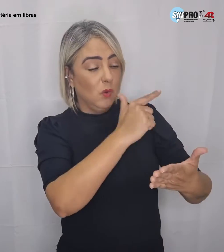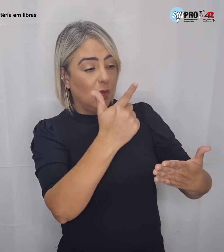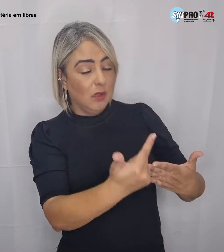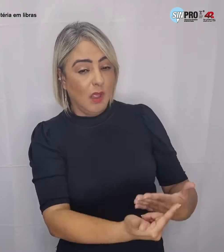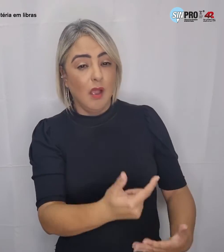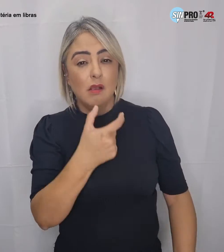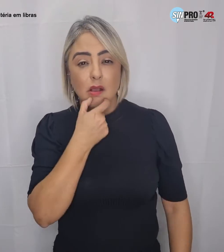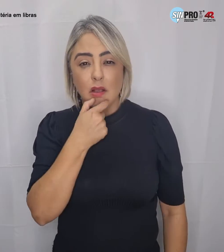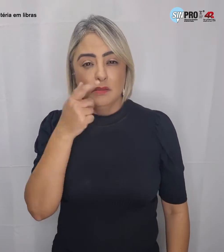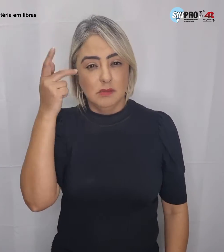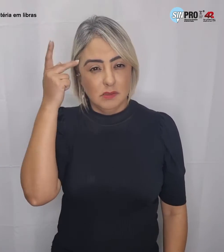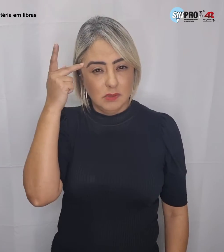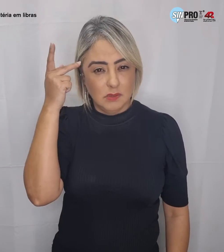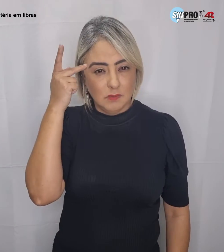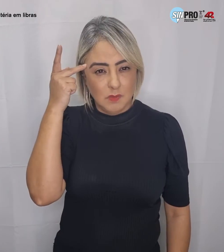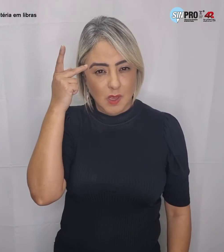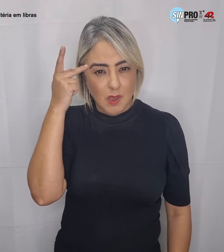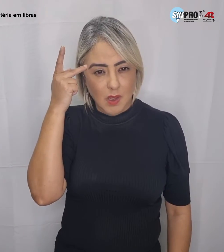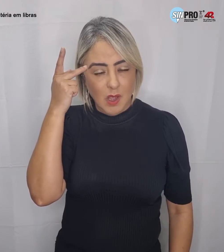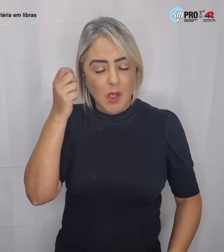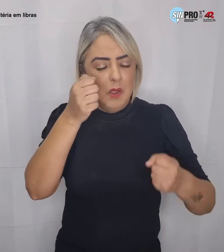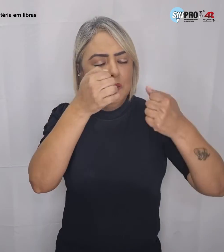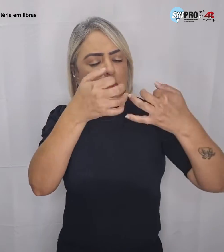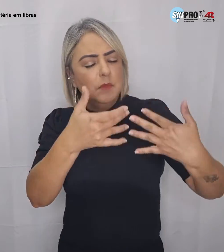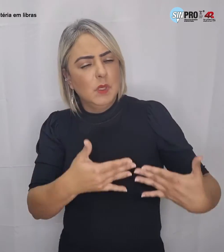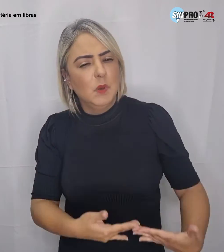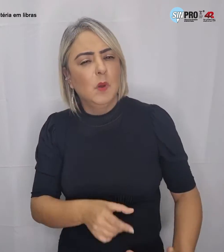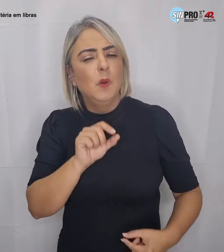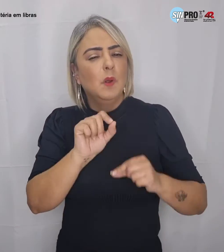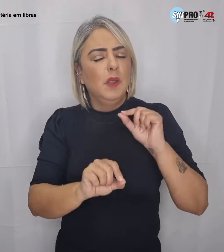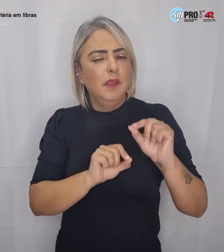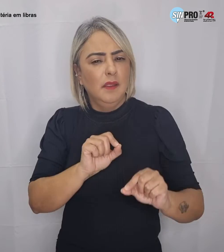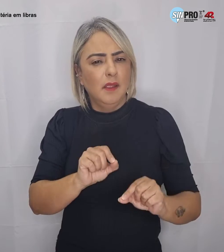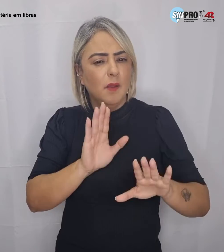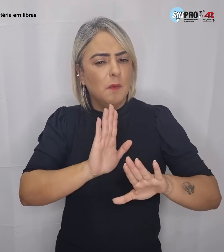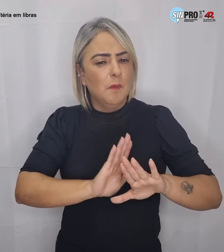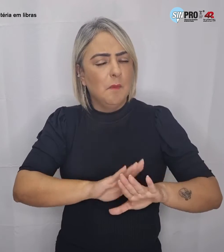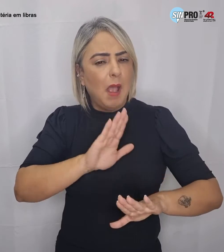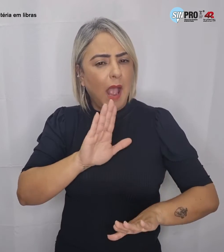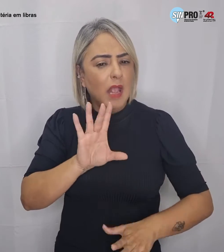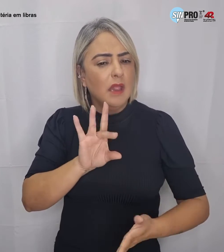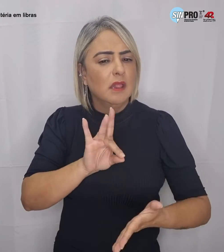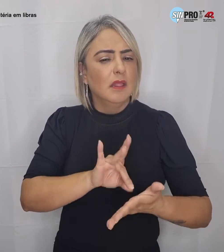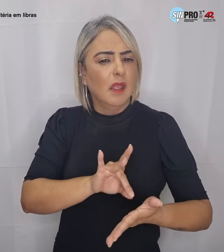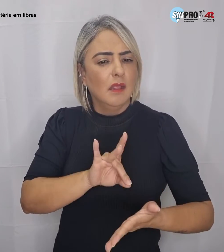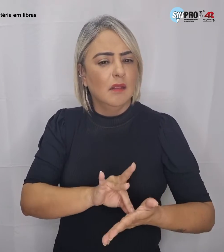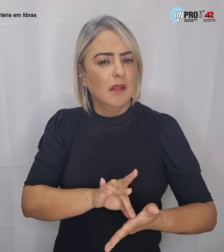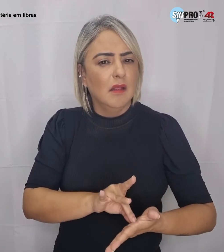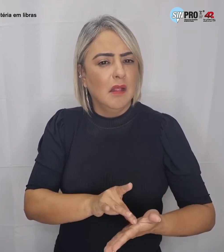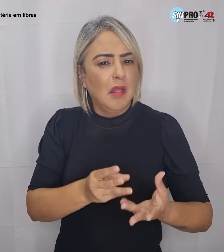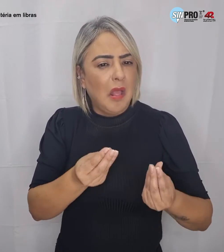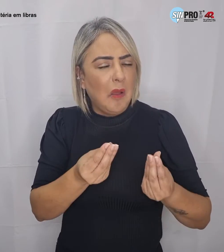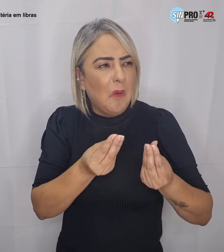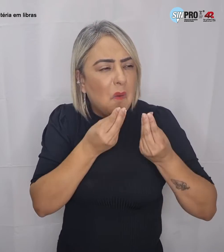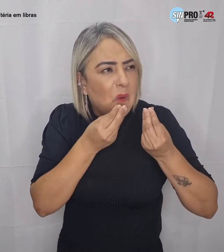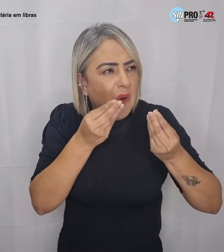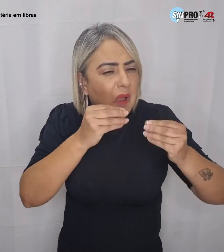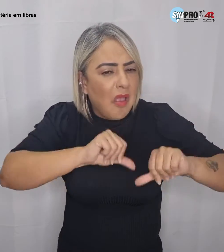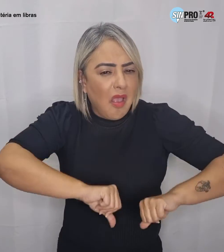jornal liberal Folha de São Paulo explicou que o fator mais determinante da péssima condição